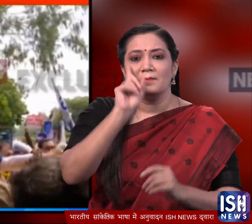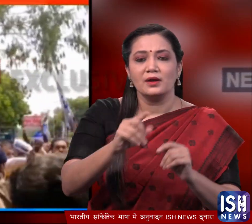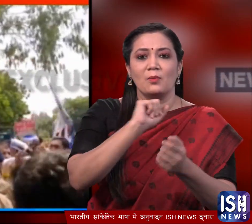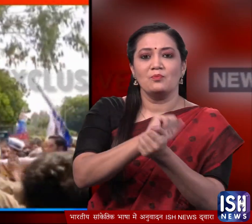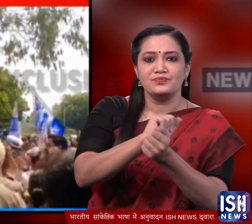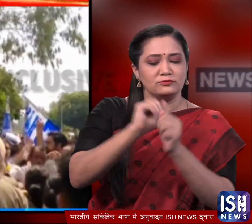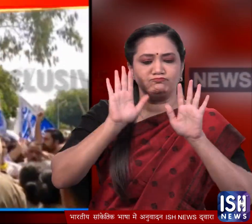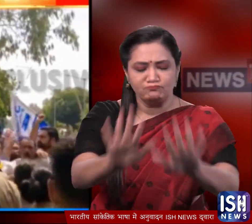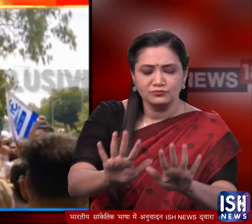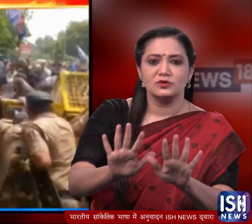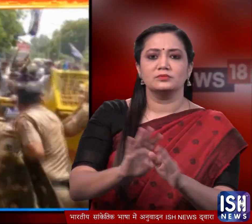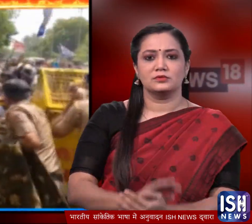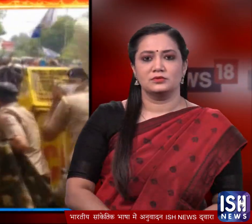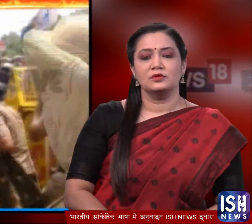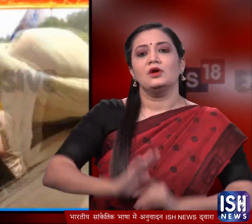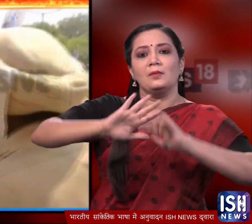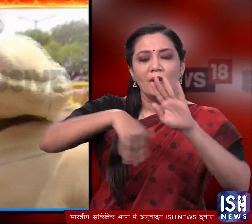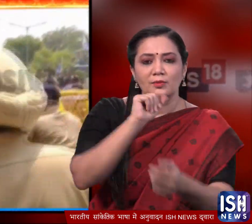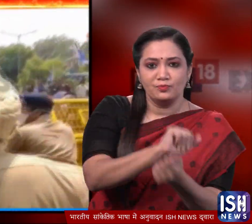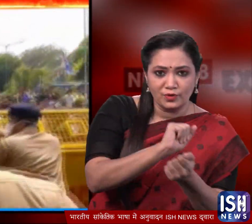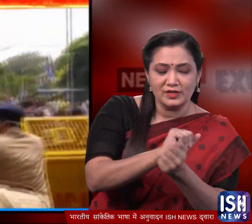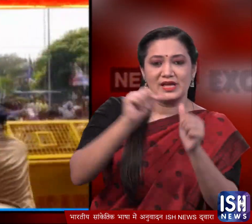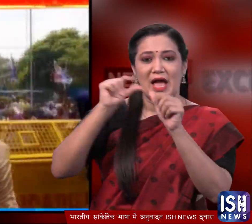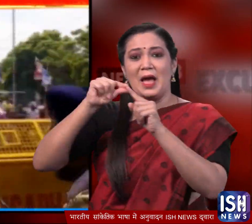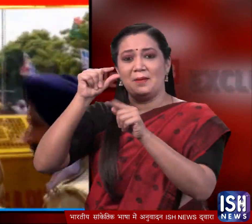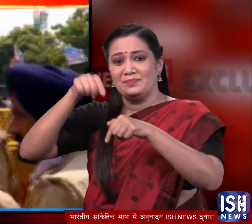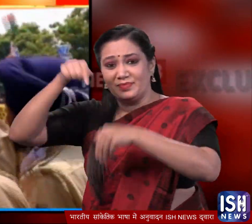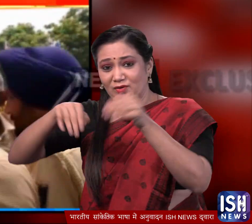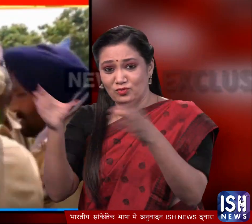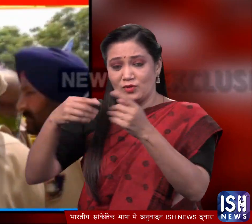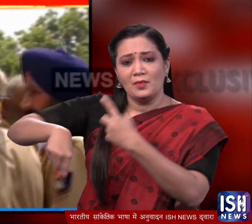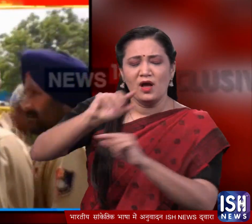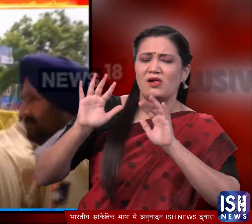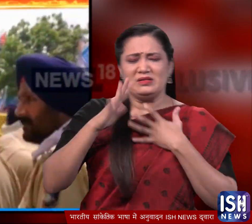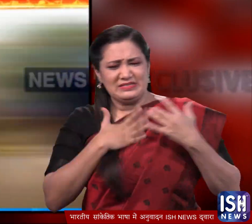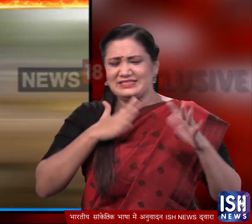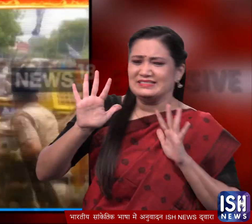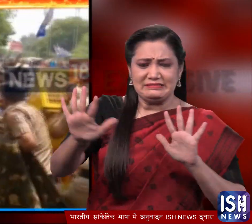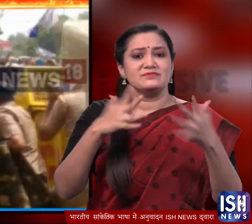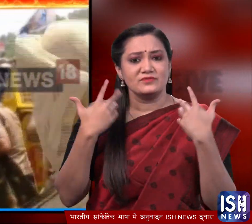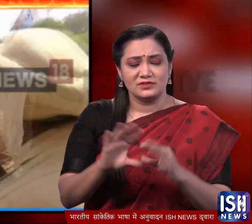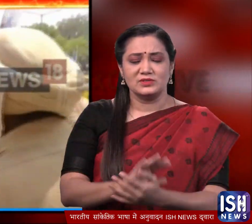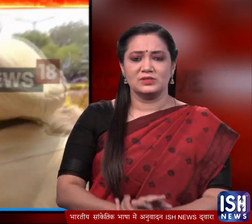लेकिन पुलिस ने उनका रास्ता रोक दिया, जिसके बाद पुलिस और आम आदमी पार्टी के कार्यकर्ताओं के बीच धक्का मुक्की होने लगी।